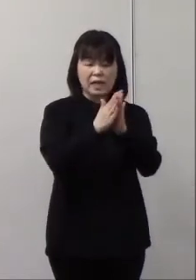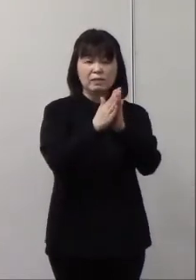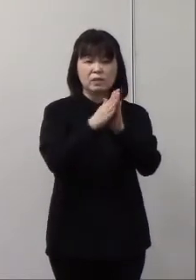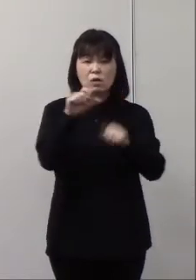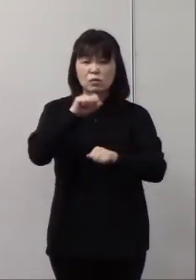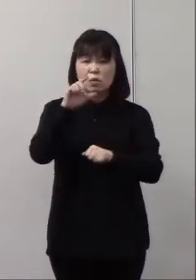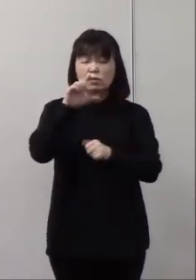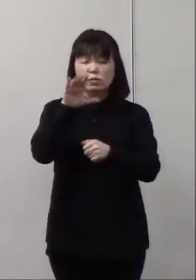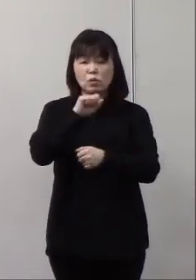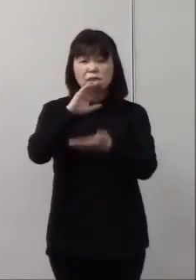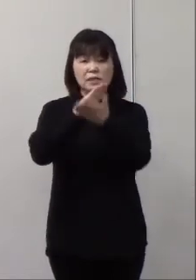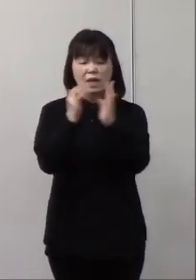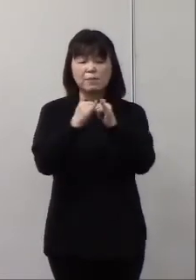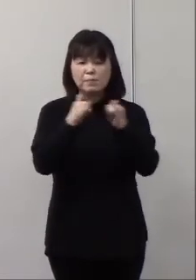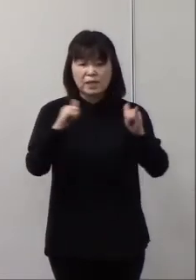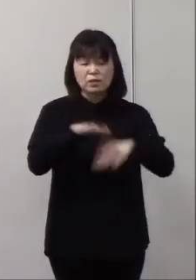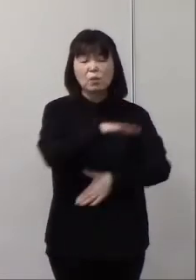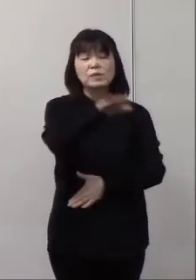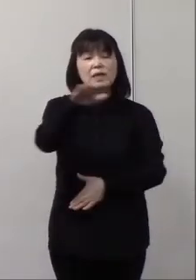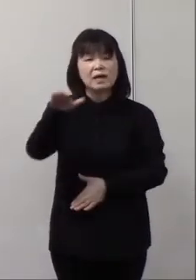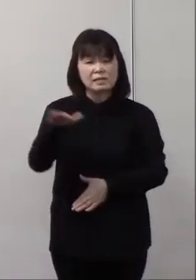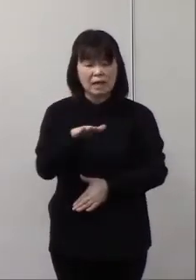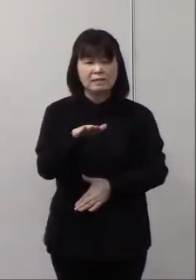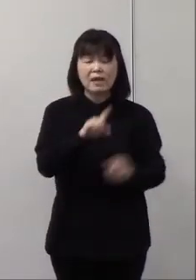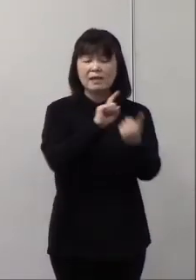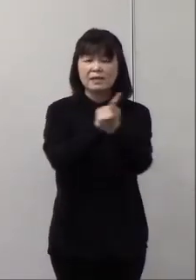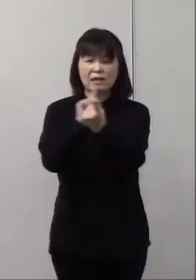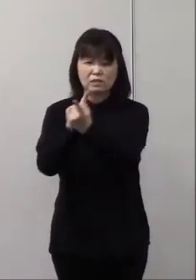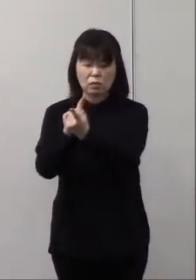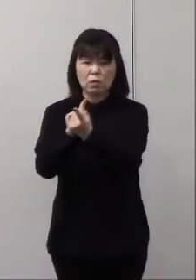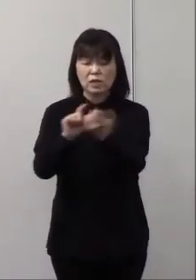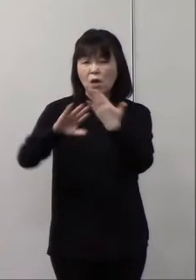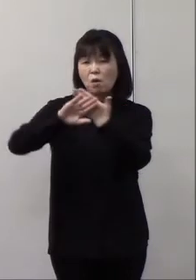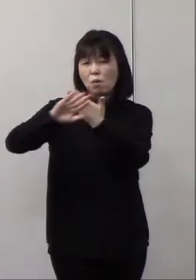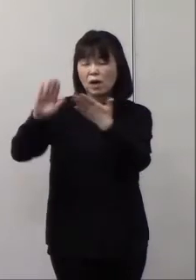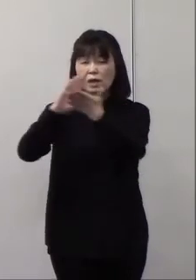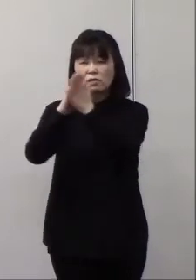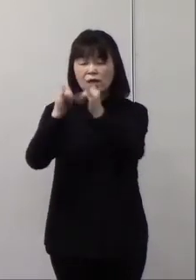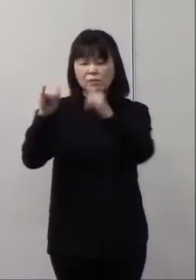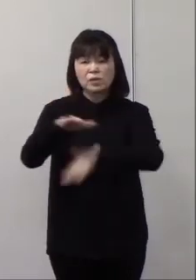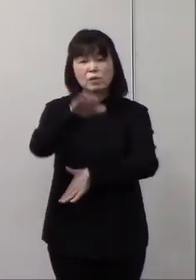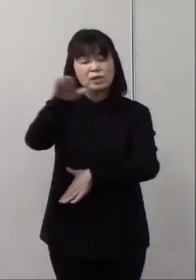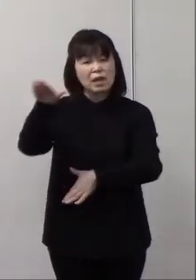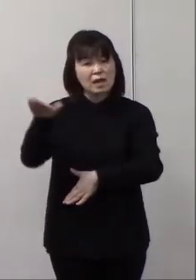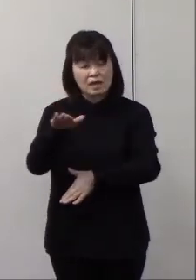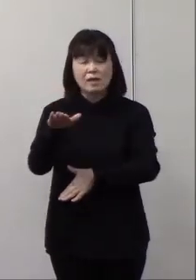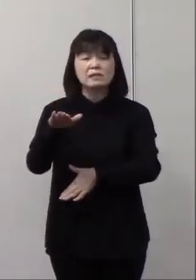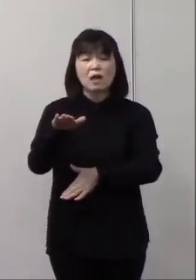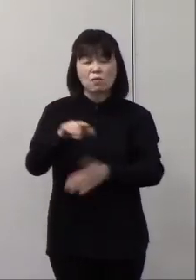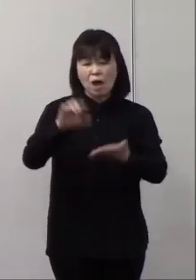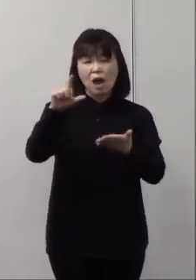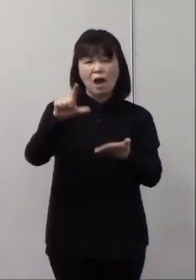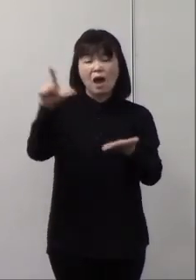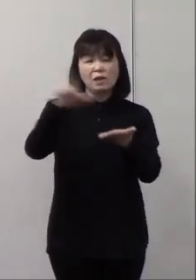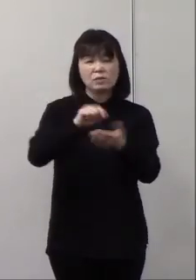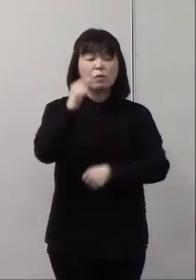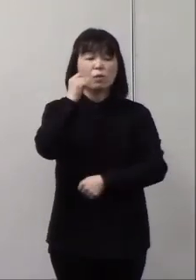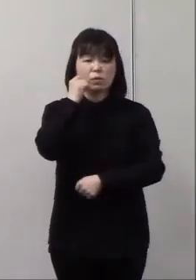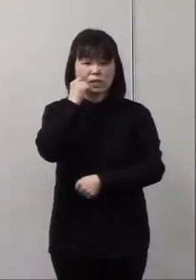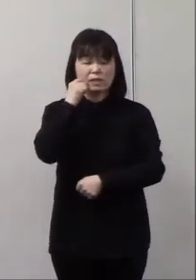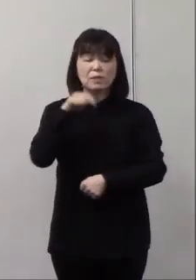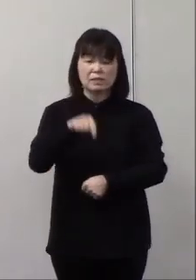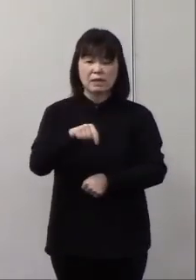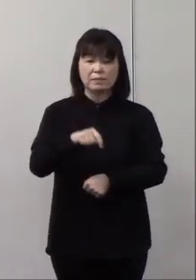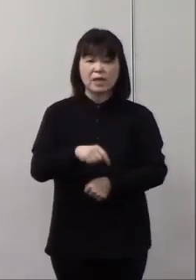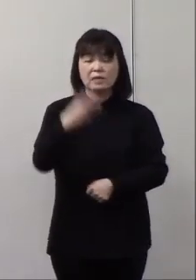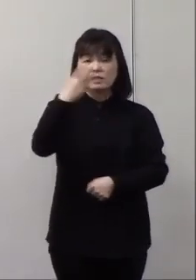および鳥取県民ということになります。それ以外の県民の皆さんは対象にならないということで、3500万円を